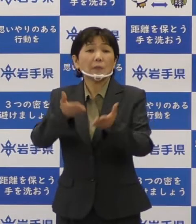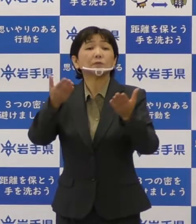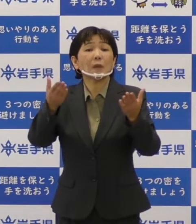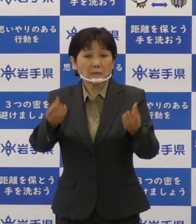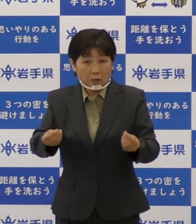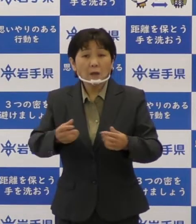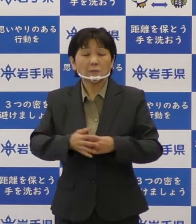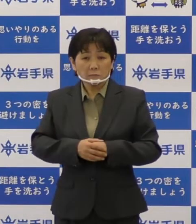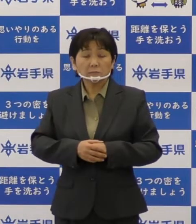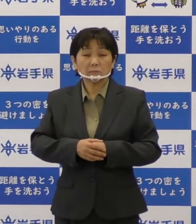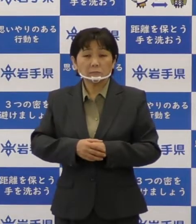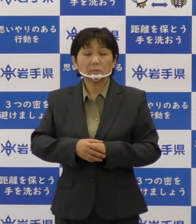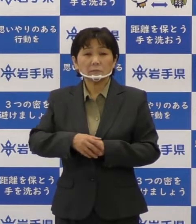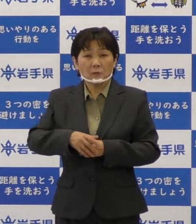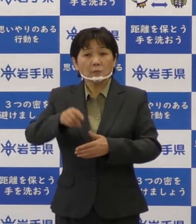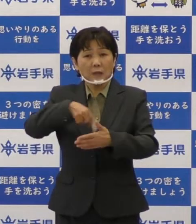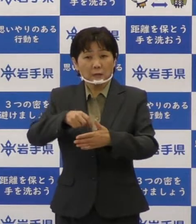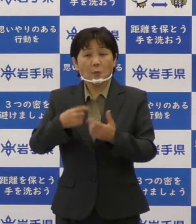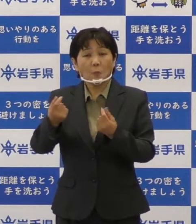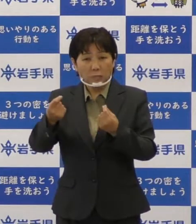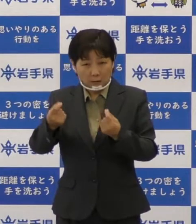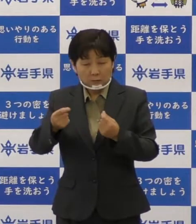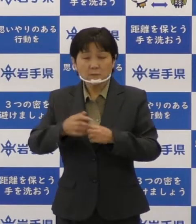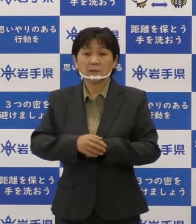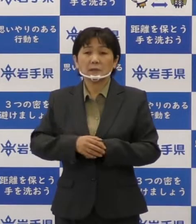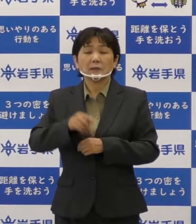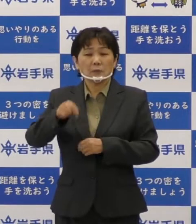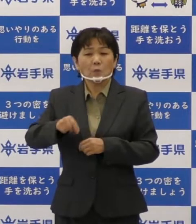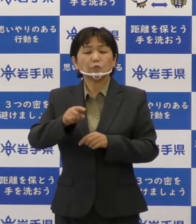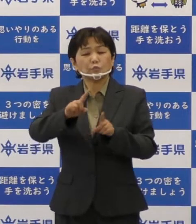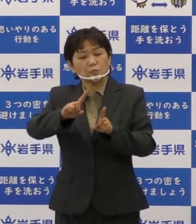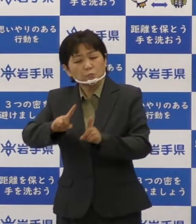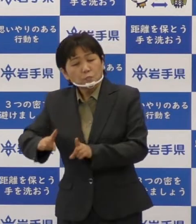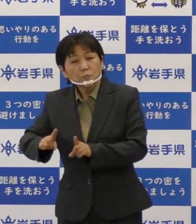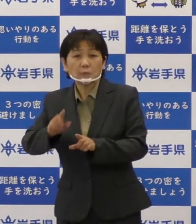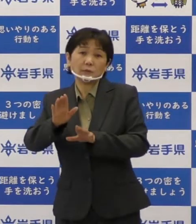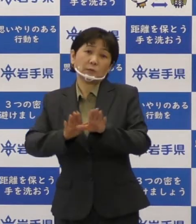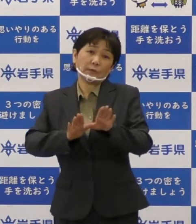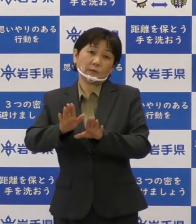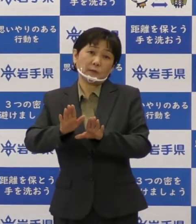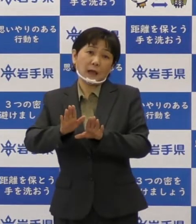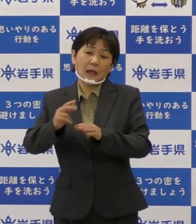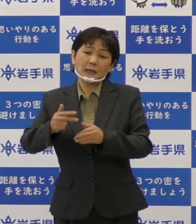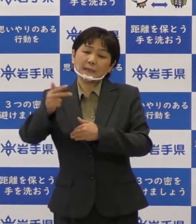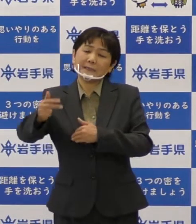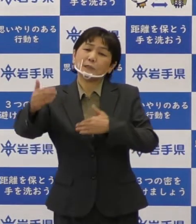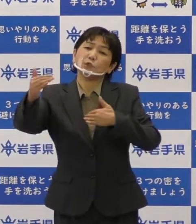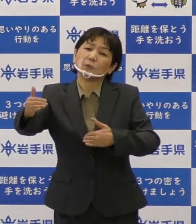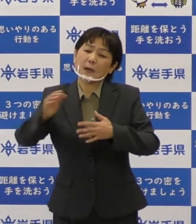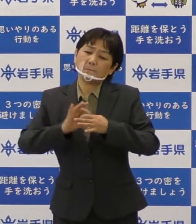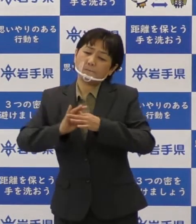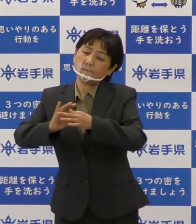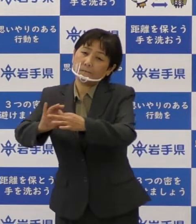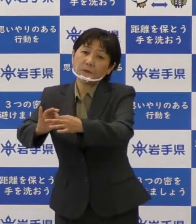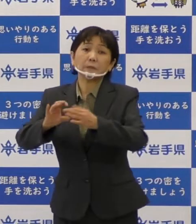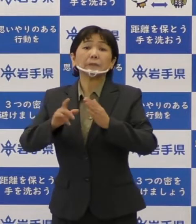くそれ以来の時に社会に対する働きかけっていう、専門家